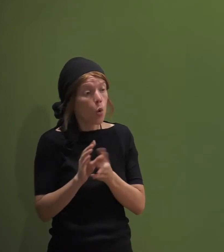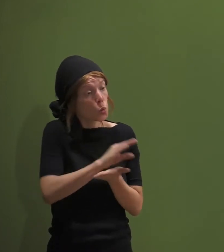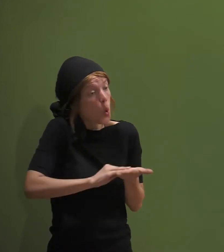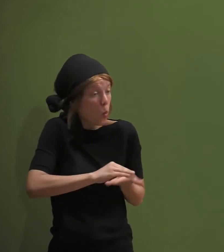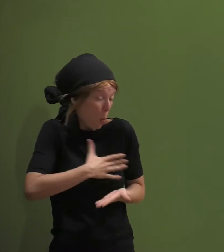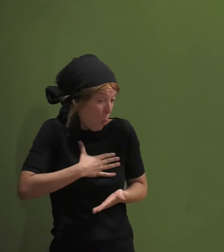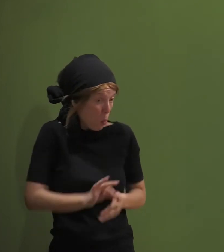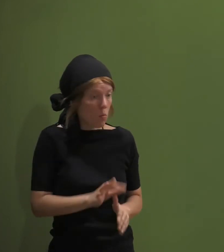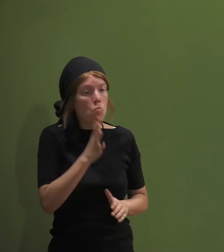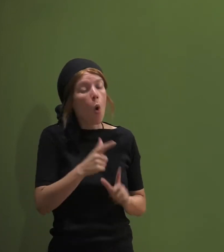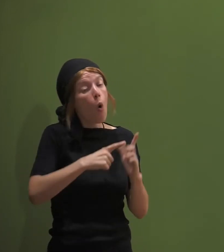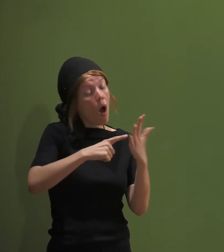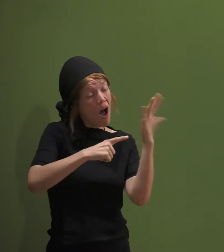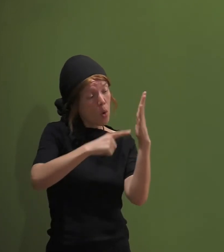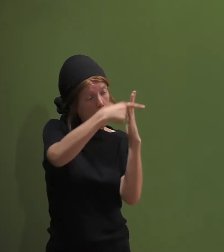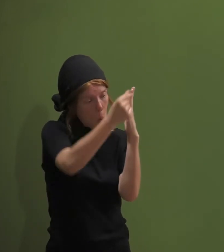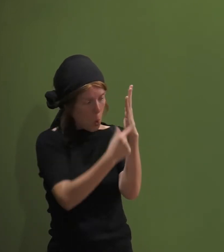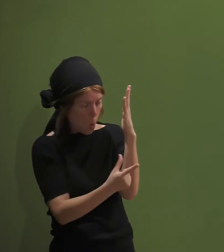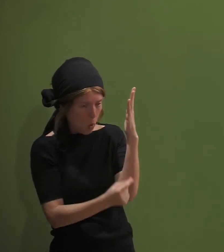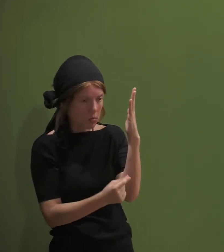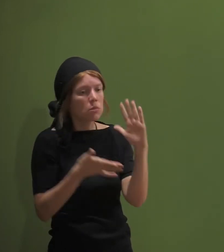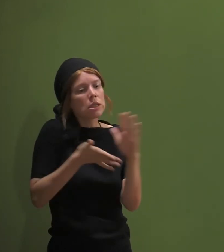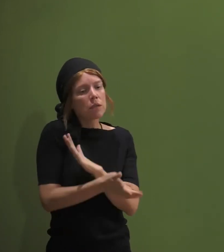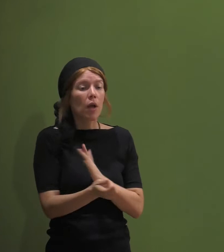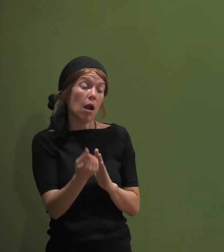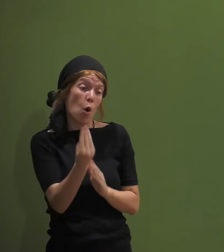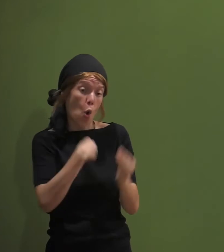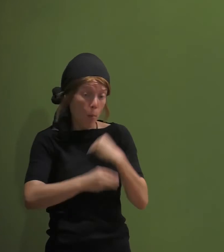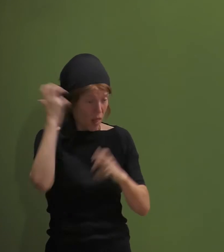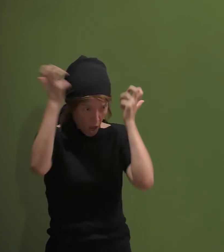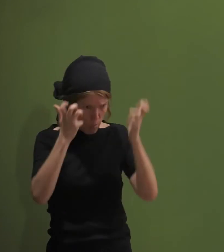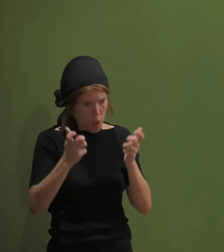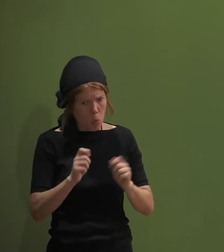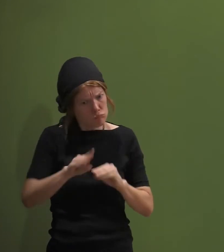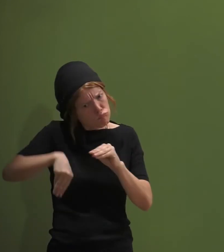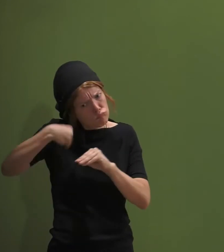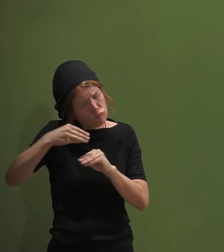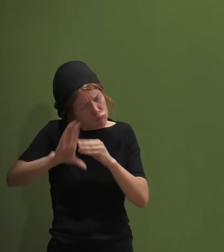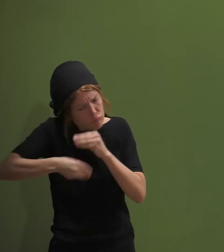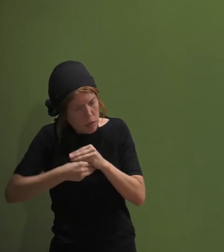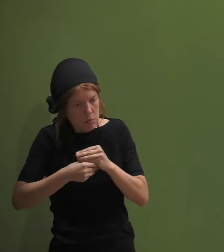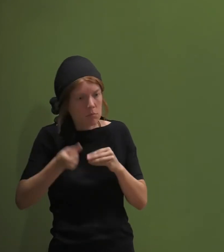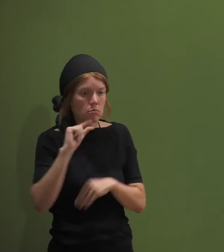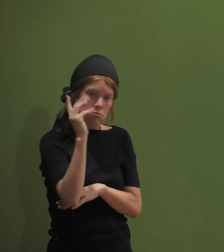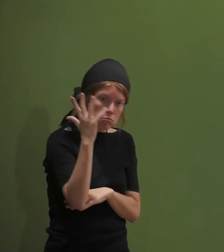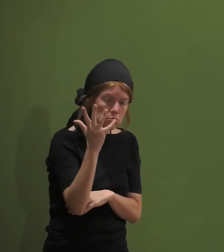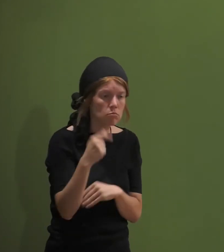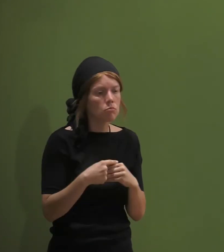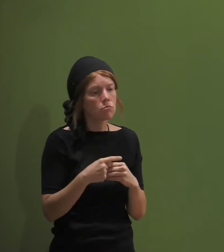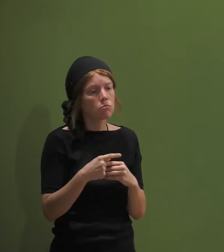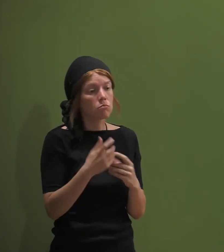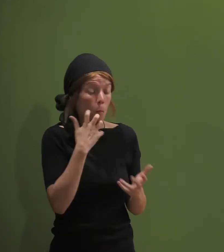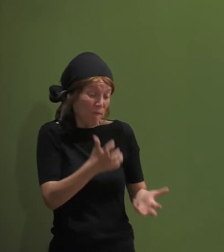solución, ya que las hojas de los árboles complementan la dieta del ganado, pudiéndose además utilizar especies arbóreas con